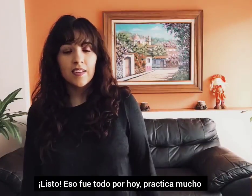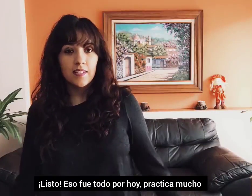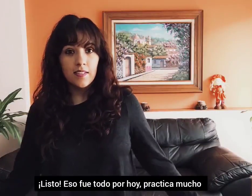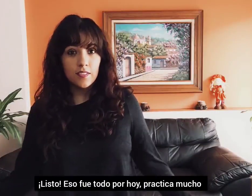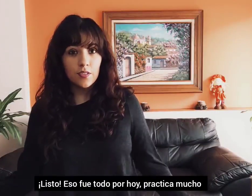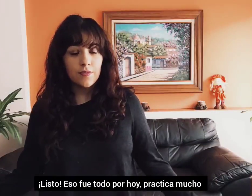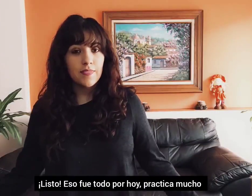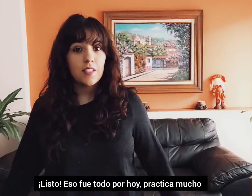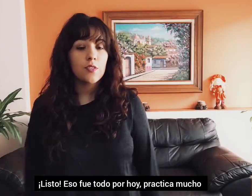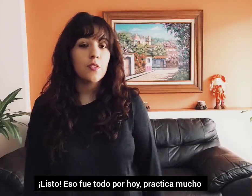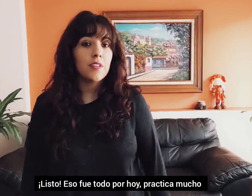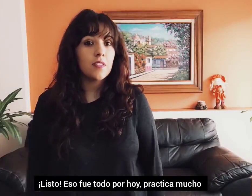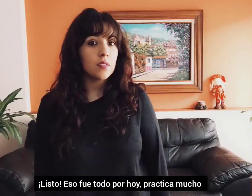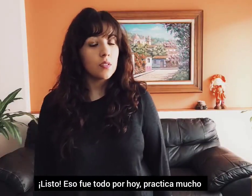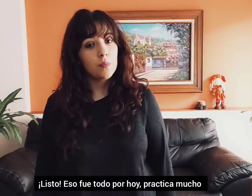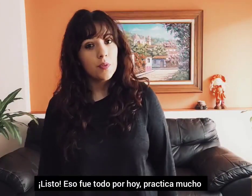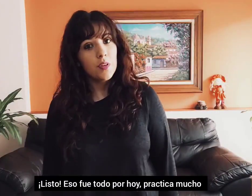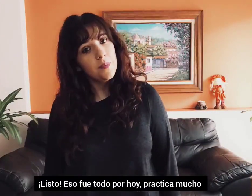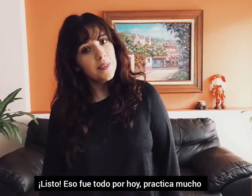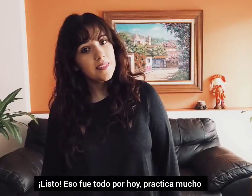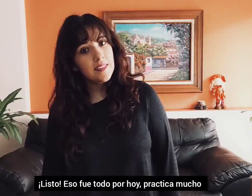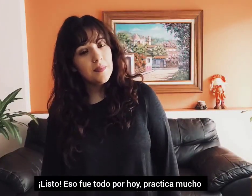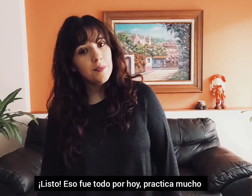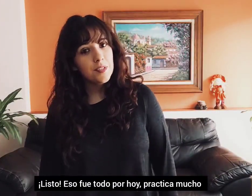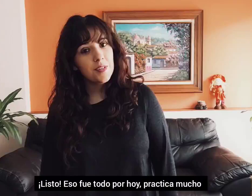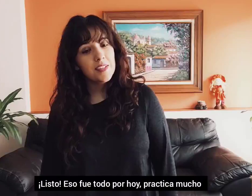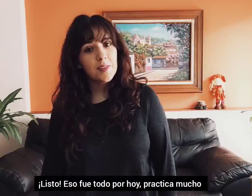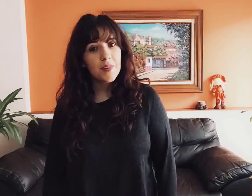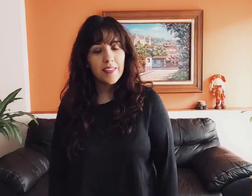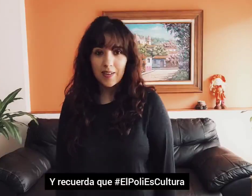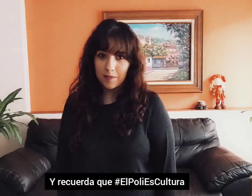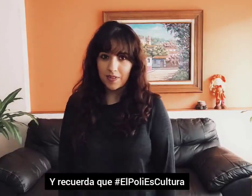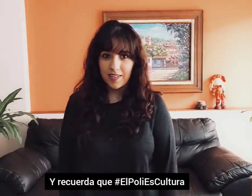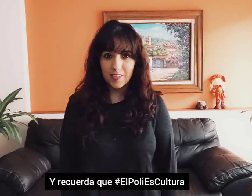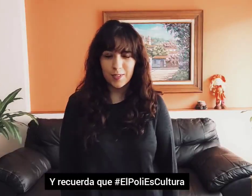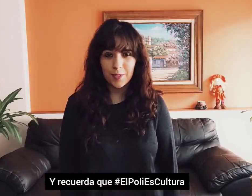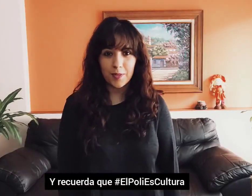Listo. Pues eso es todo por hoy. Practica mucho y recuerda que el polio es cultura.